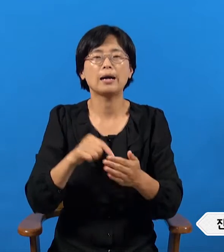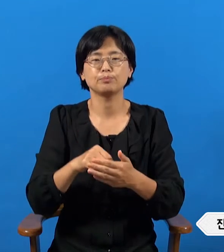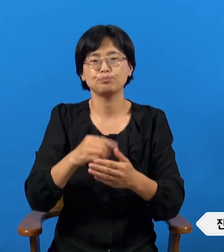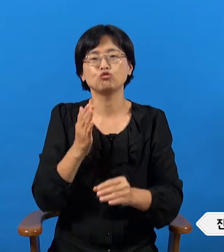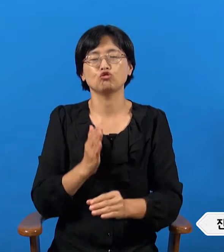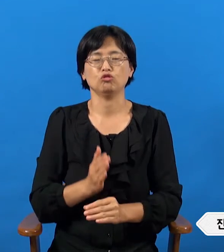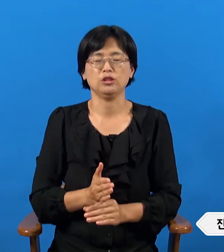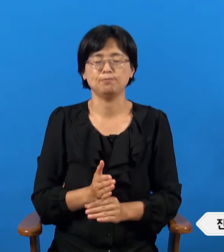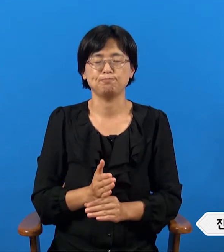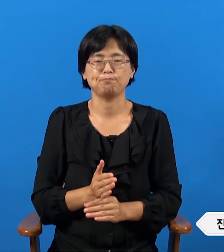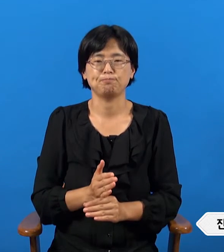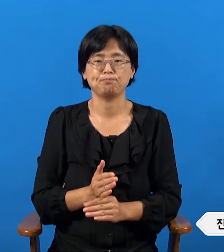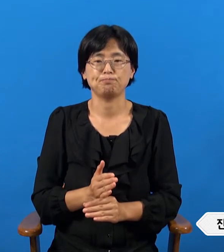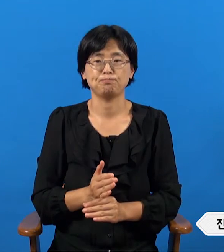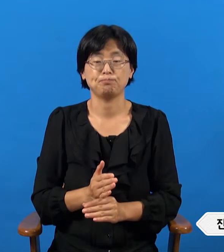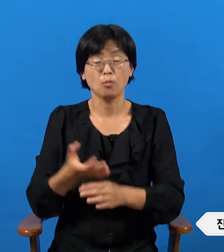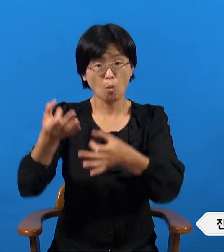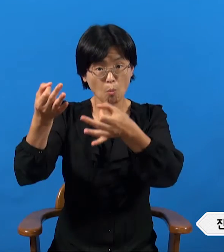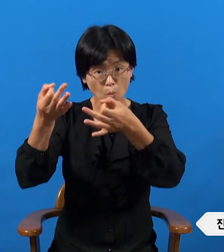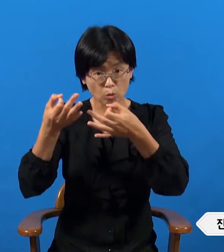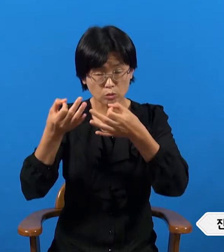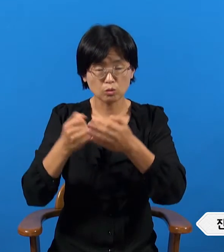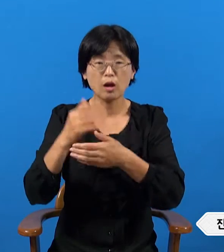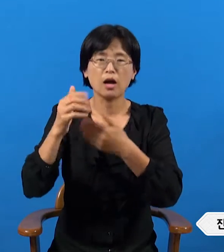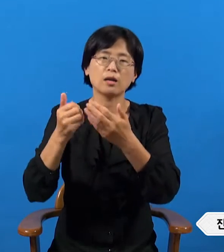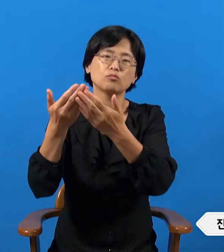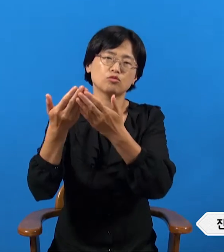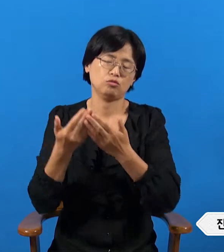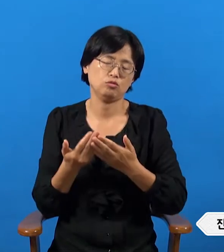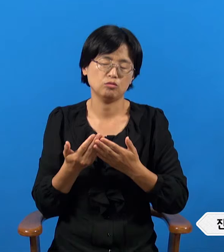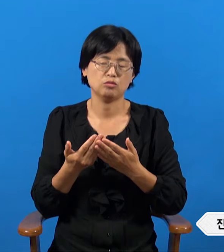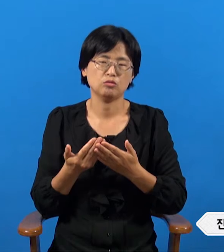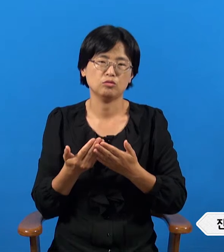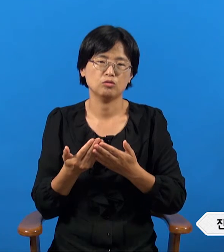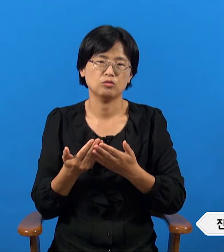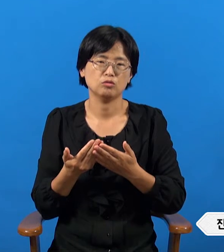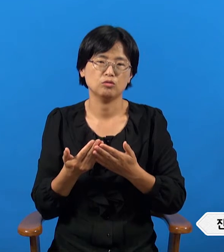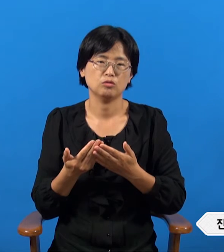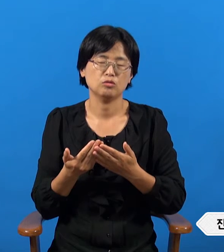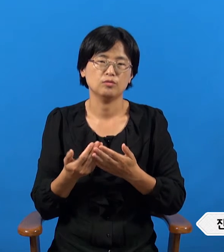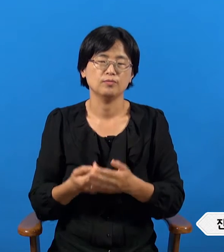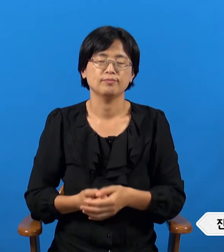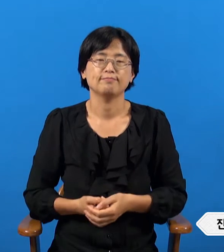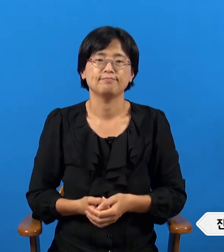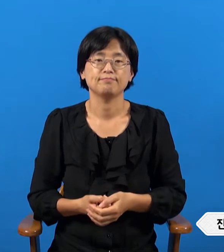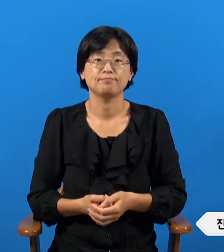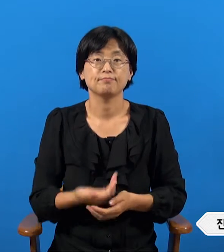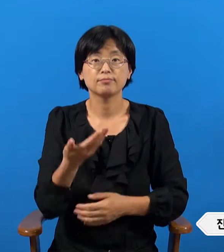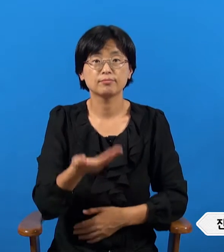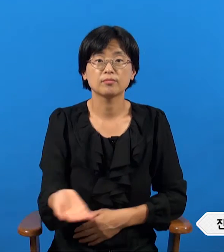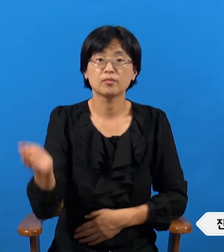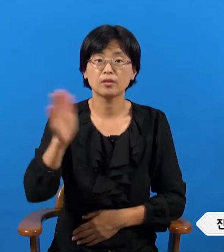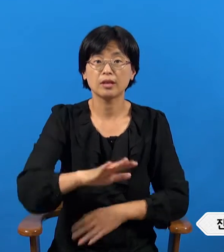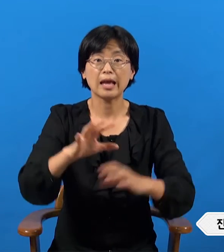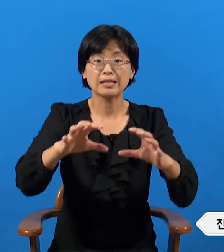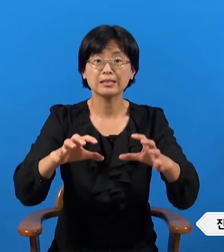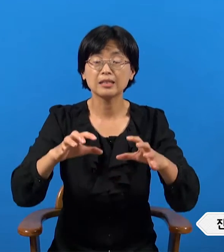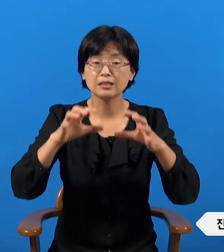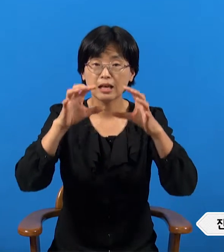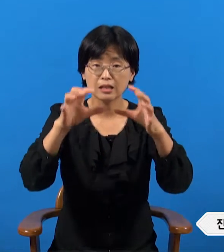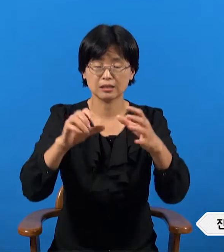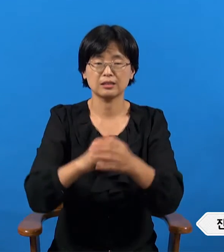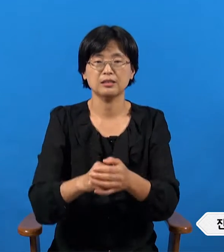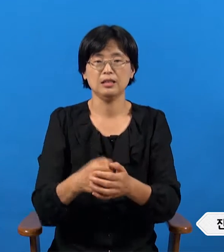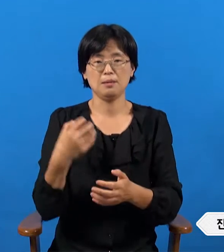우리의 마음의 중심을 보시고 하나님이 주시는 것을 말씀하고 있습니다. 세상은 내